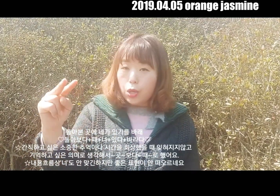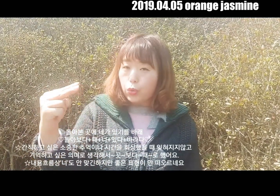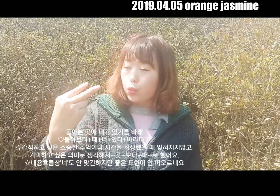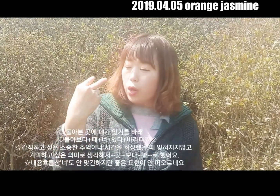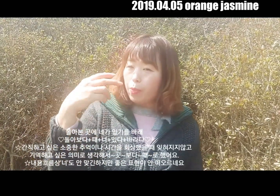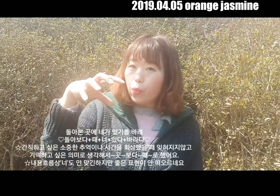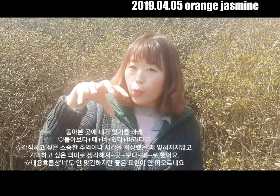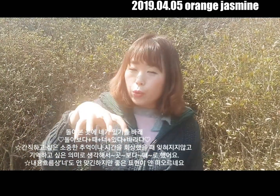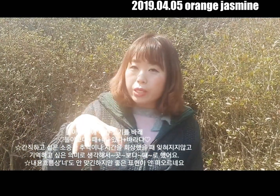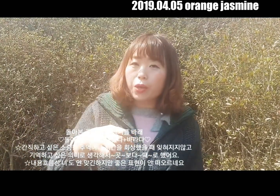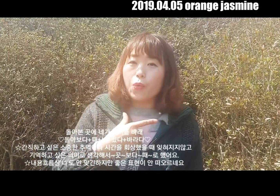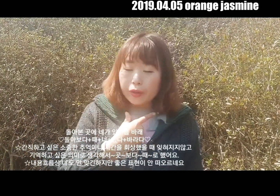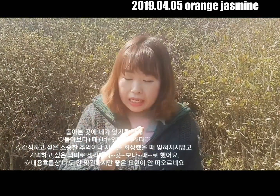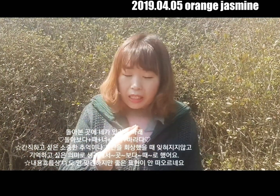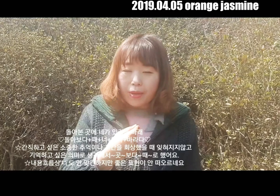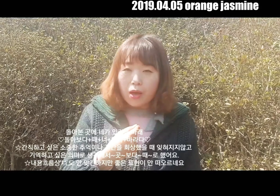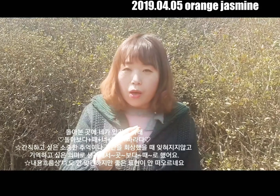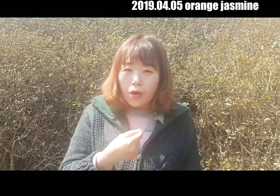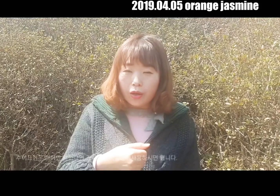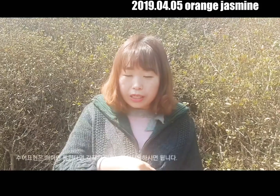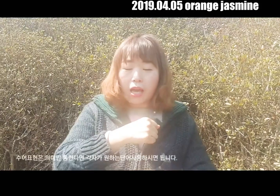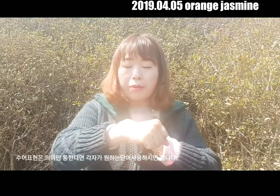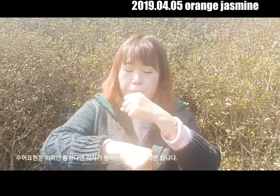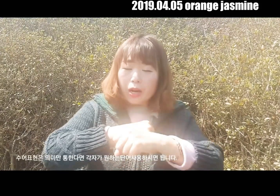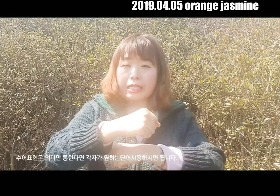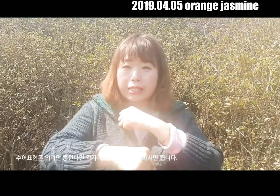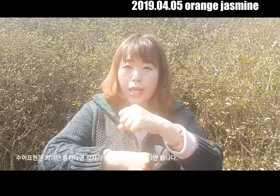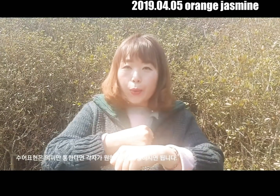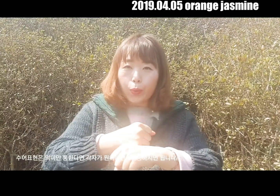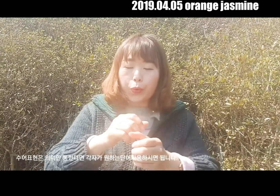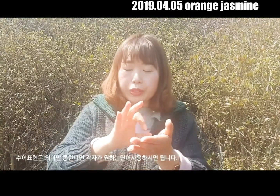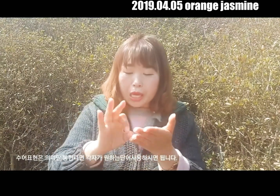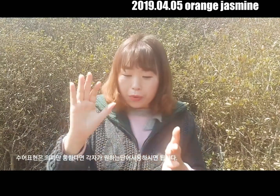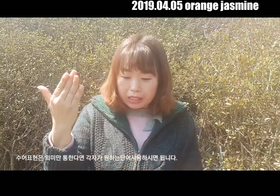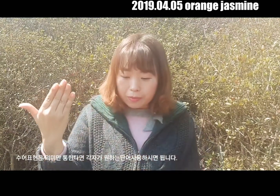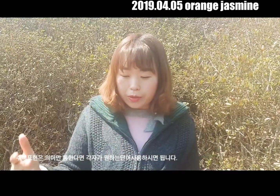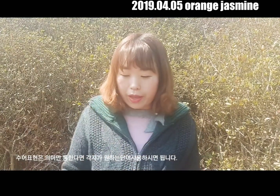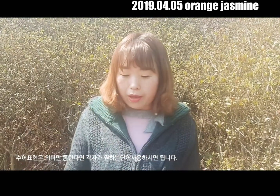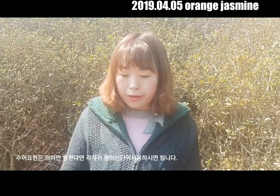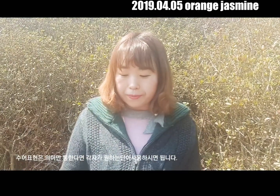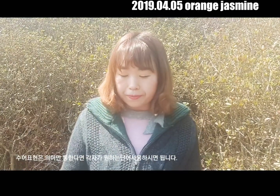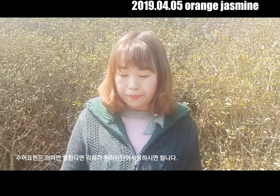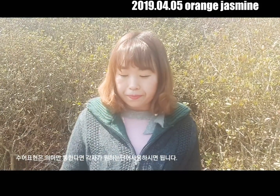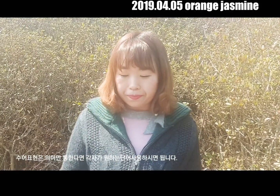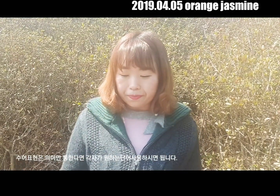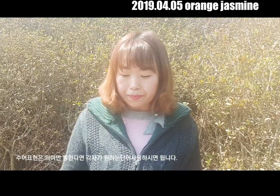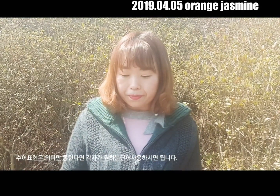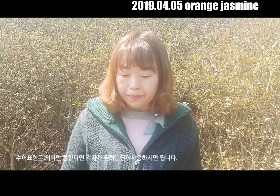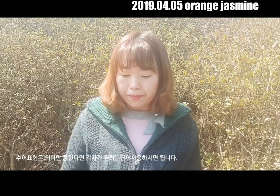여러분들께서 돌아본 곳으로 원하시면 그냥 편하신 대로 사용하시면 돼요.